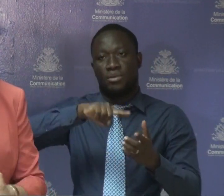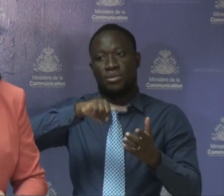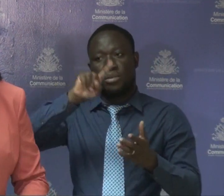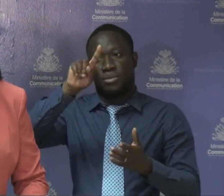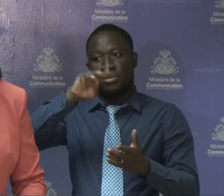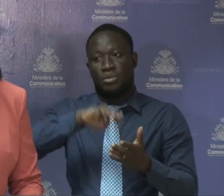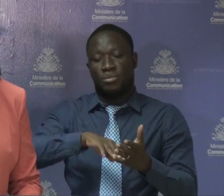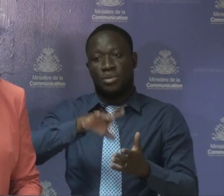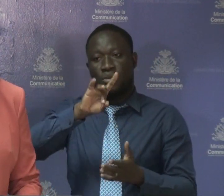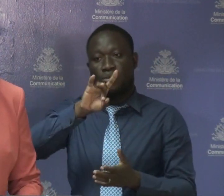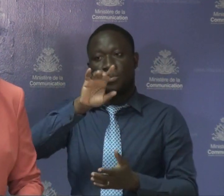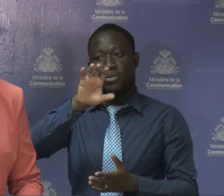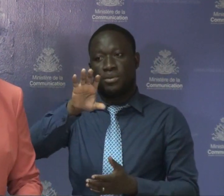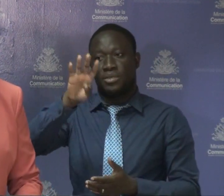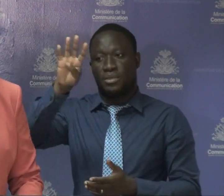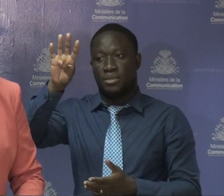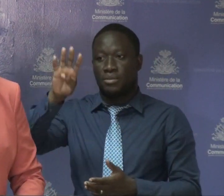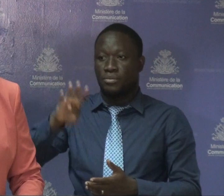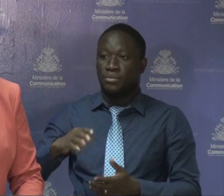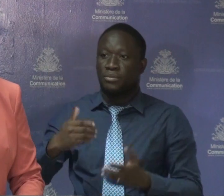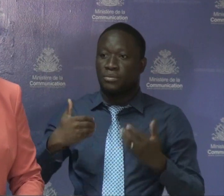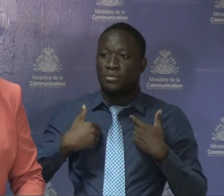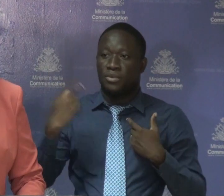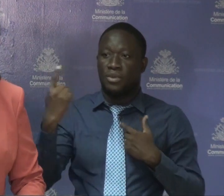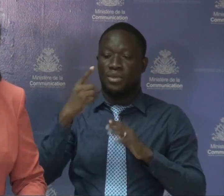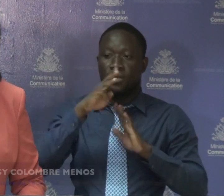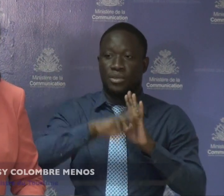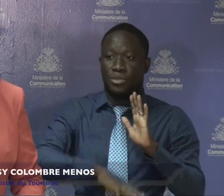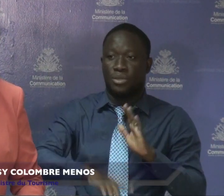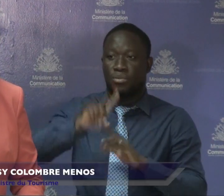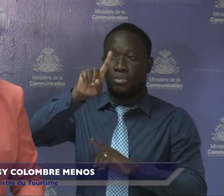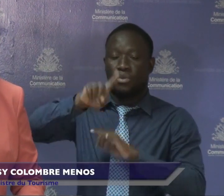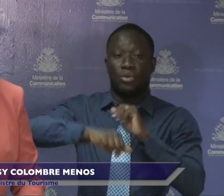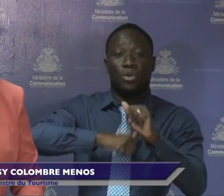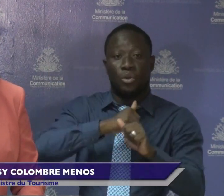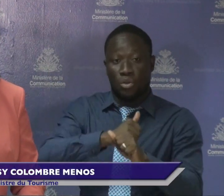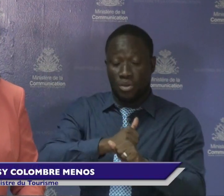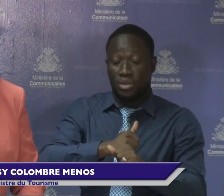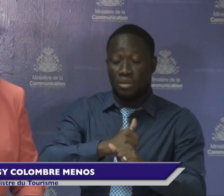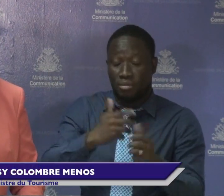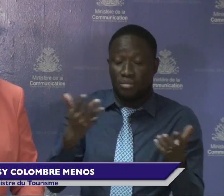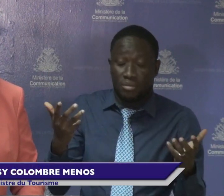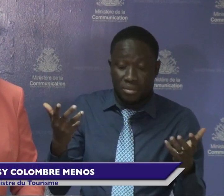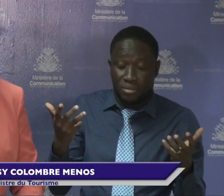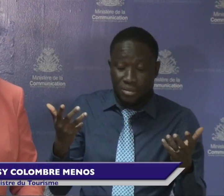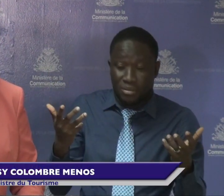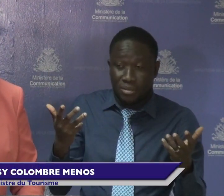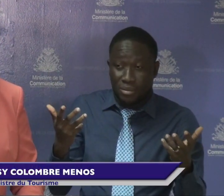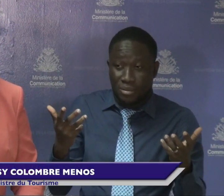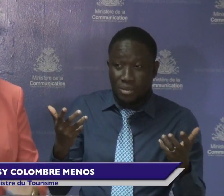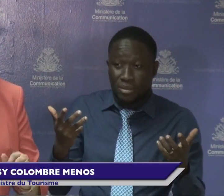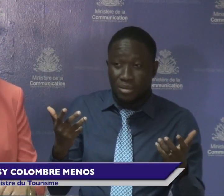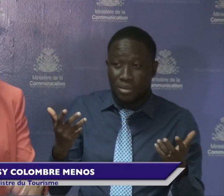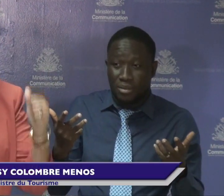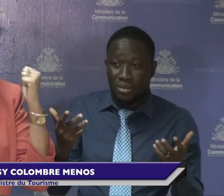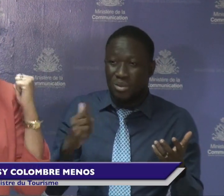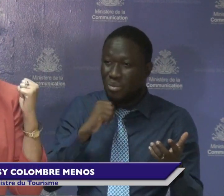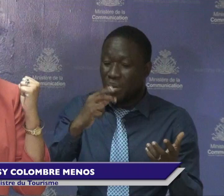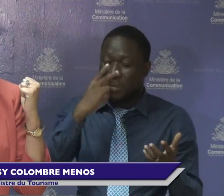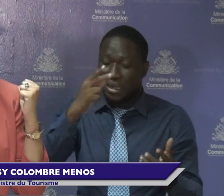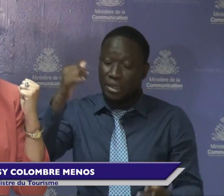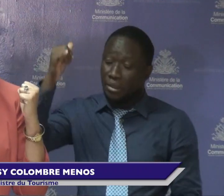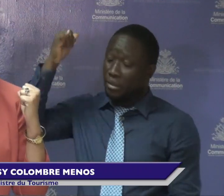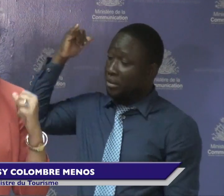trouvons pas. Nous avons seulement un an au pouvoir. Et il faut vraiment qu'on puisse laisser un autre pays d'ici les 5 ans. Nous ne pouvons pas garder